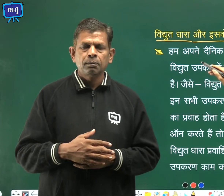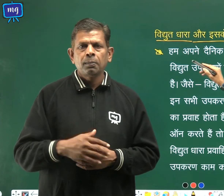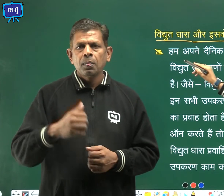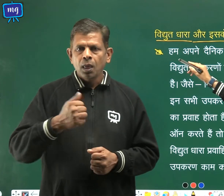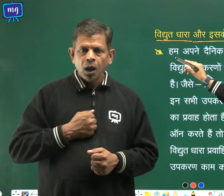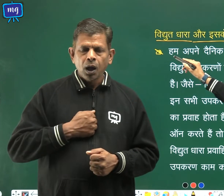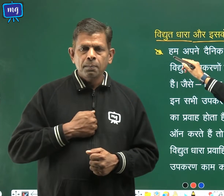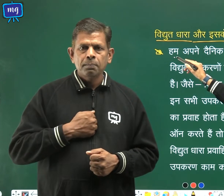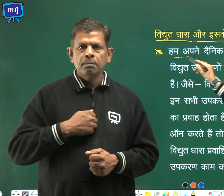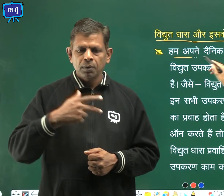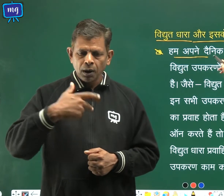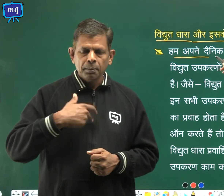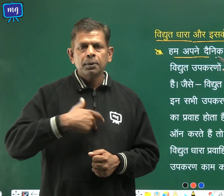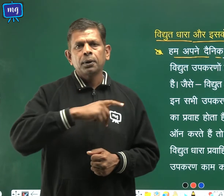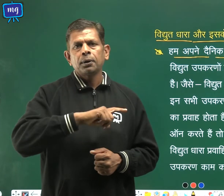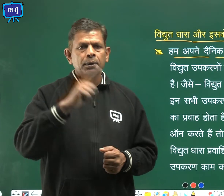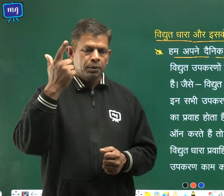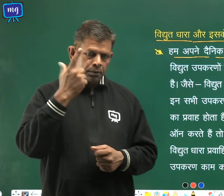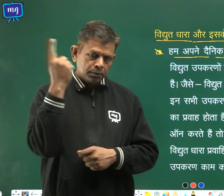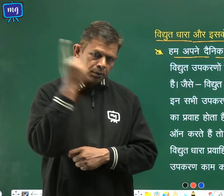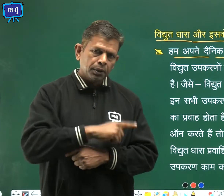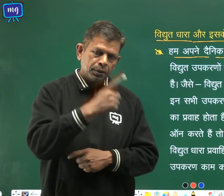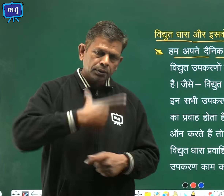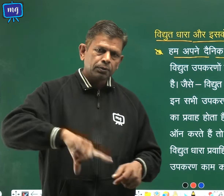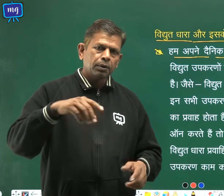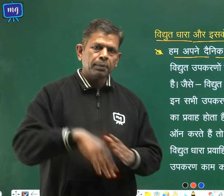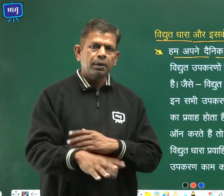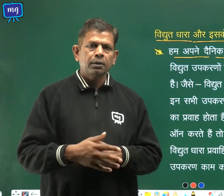हम अपने दैनिक जीवन में